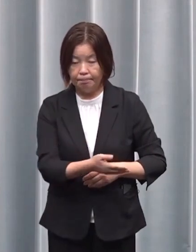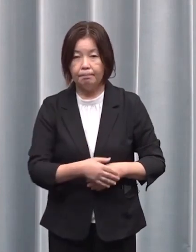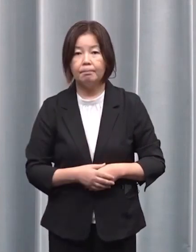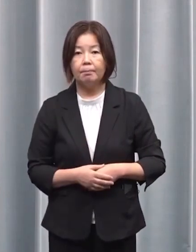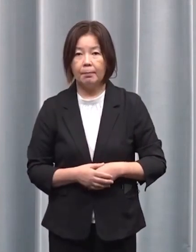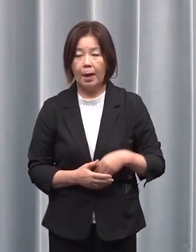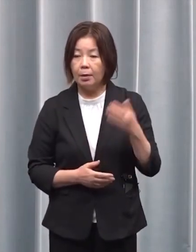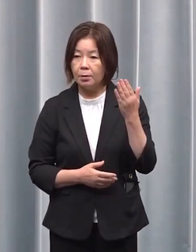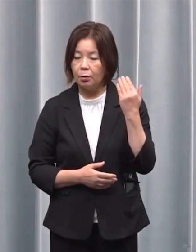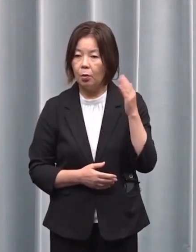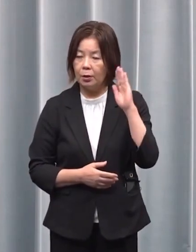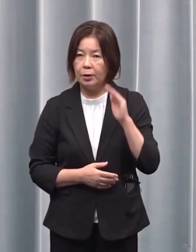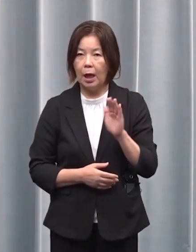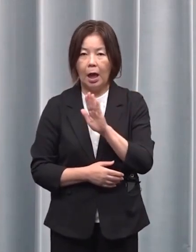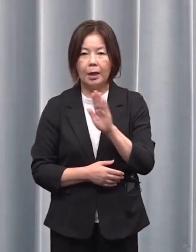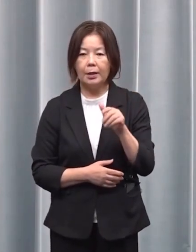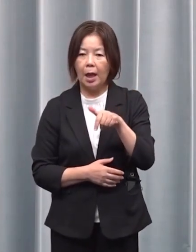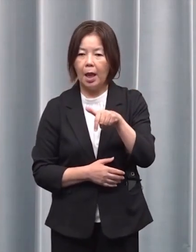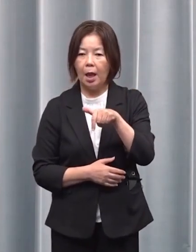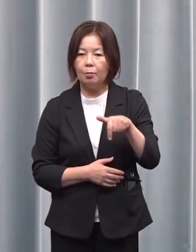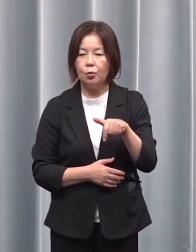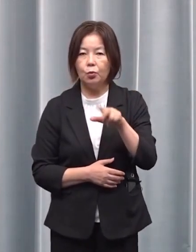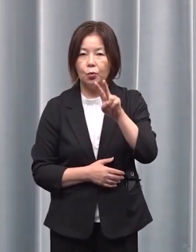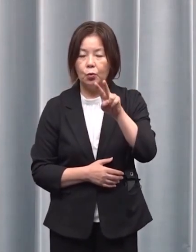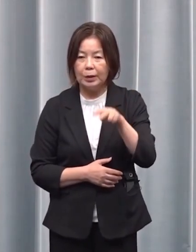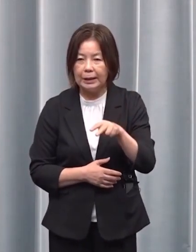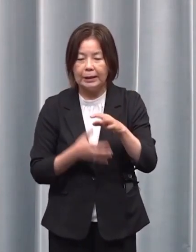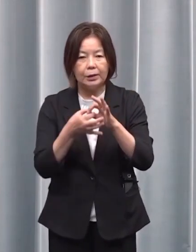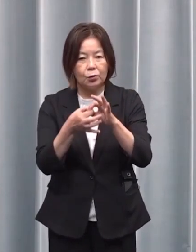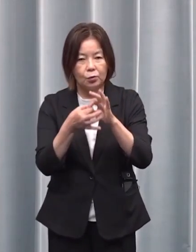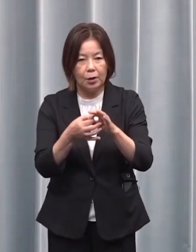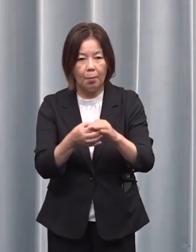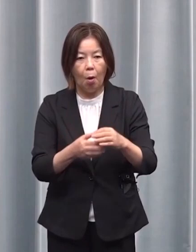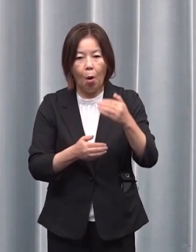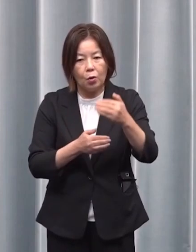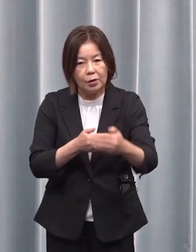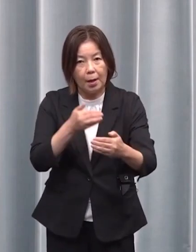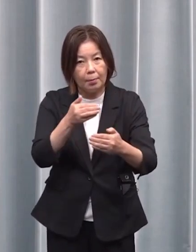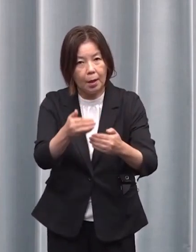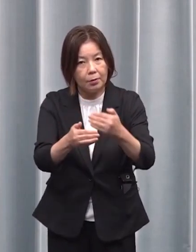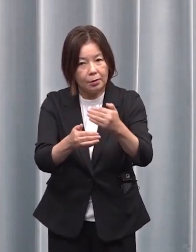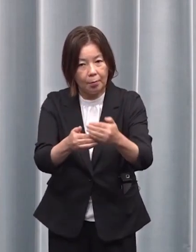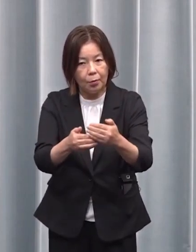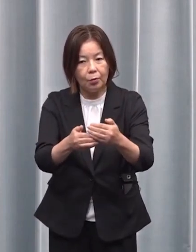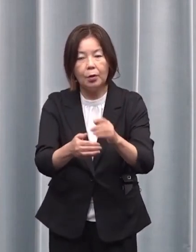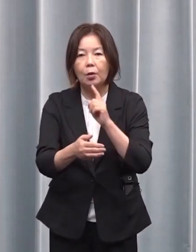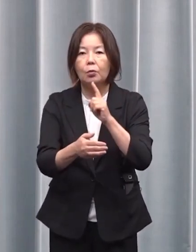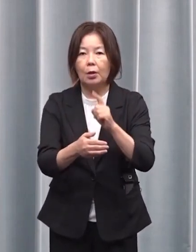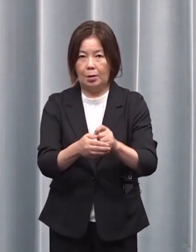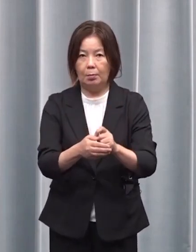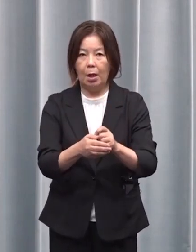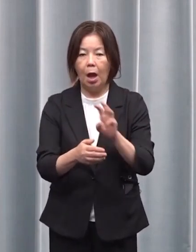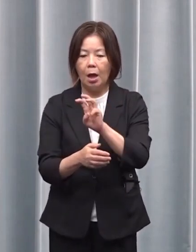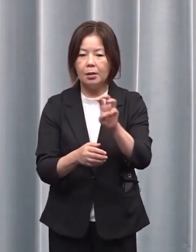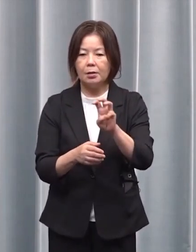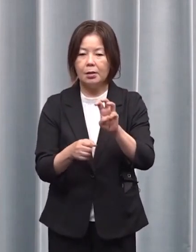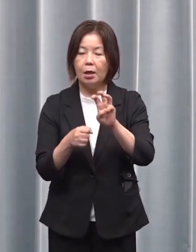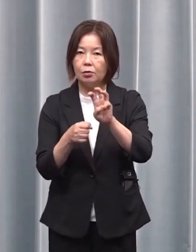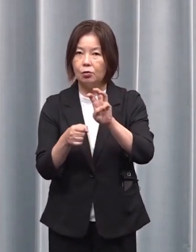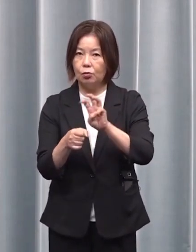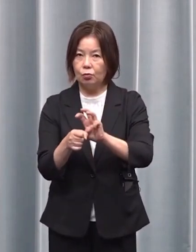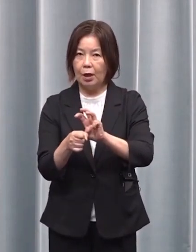先ほど聞いたデブリ完了に関してもステップバイステップという言い方をしましたが、とても30年で880トン